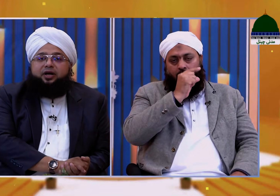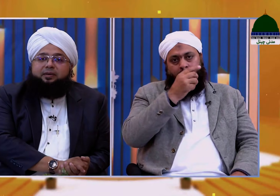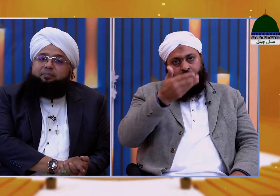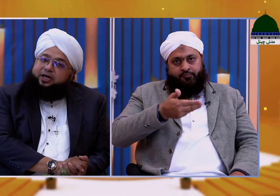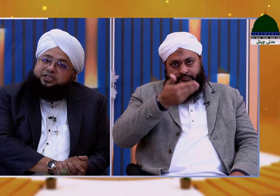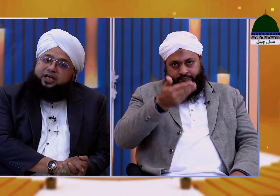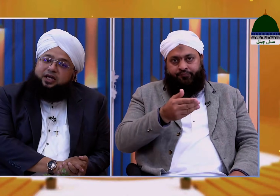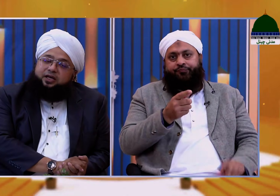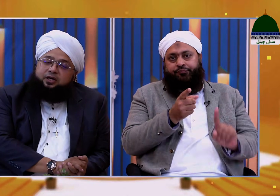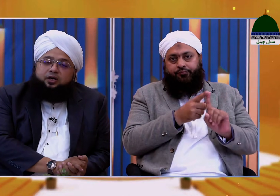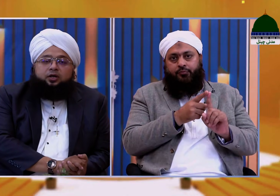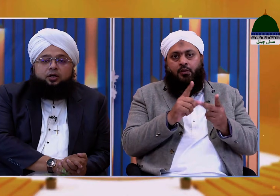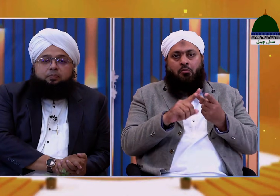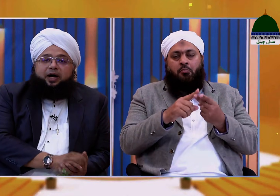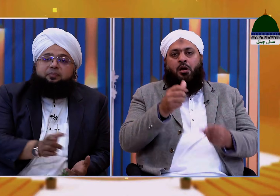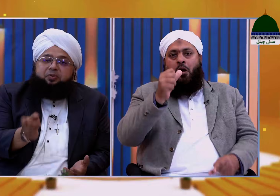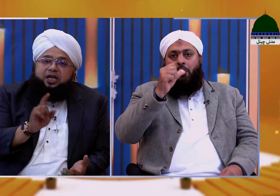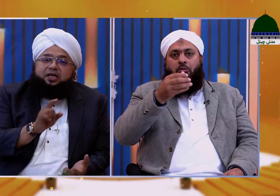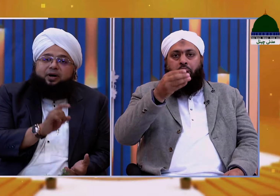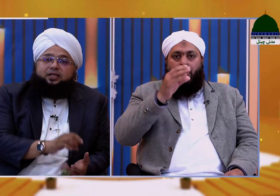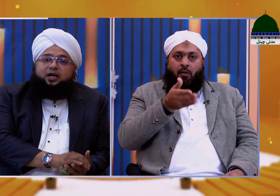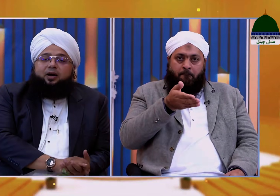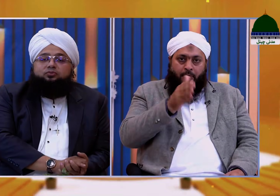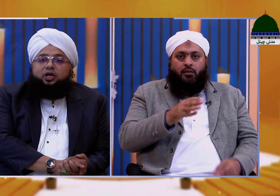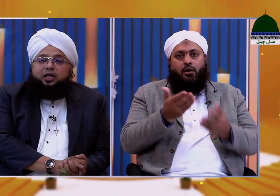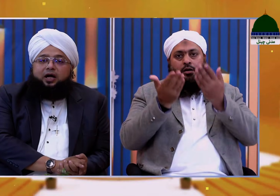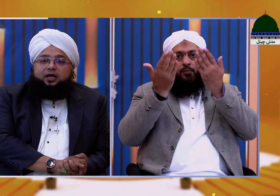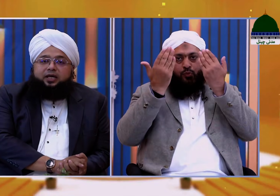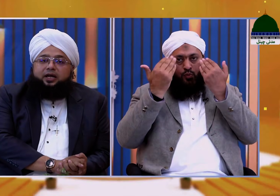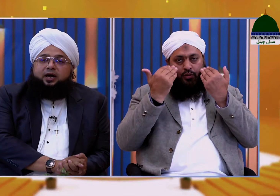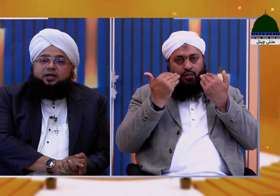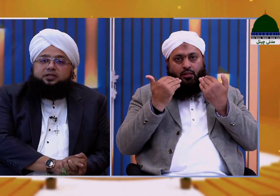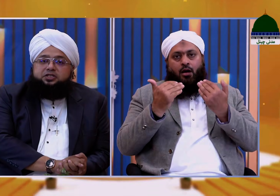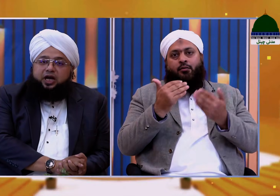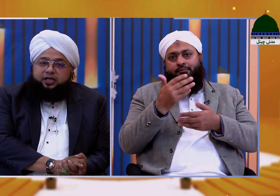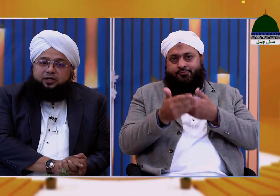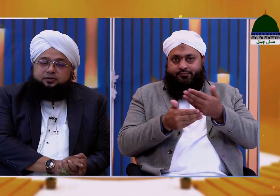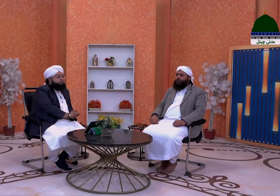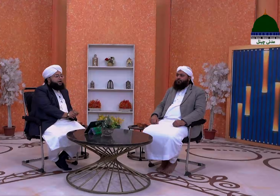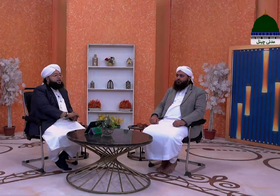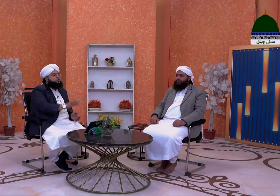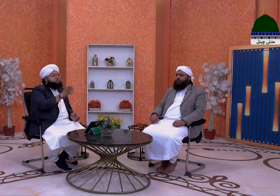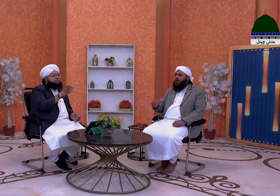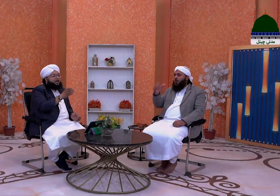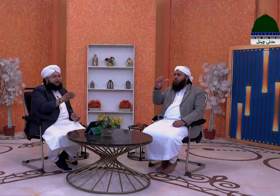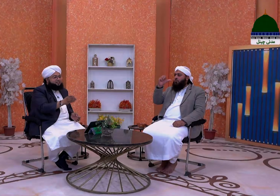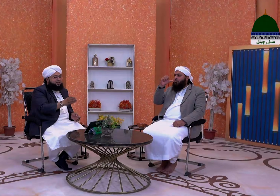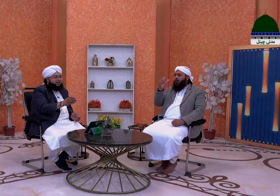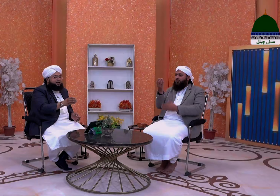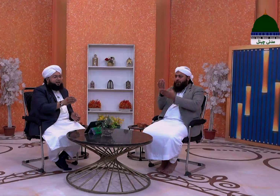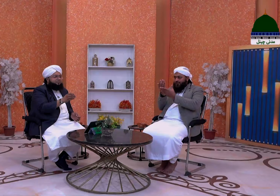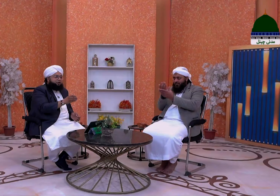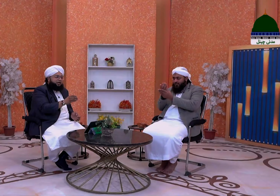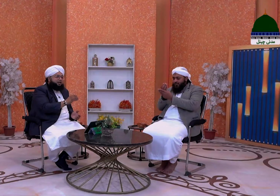الرحمن الرحیم پڑھنا چاہیے۔ پانی پینے کے بعد الحمدللہ کہنا چاہیے۔ پانی کو سیدھے ہاتھ